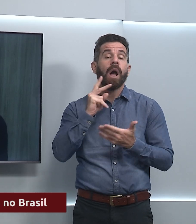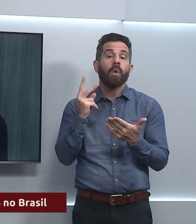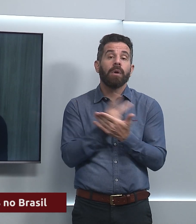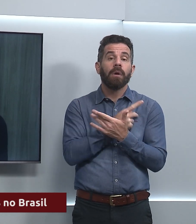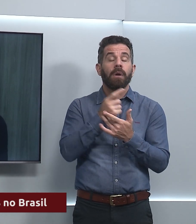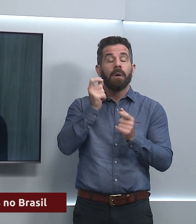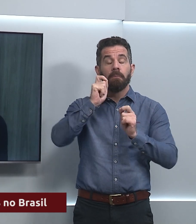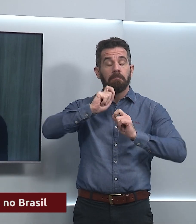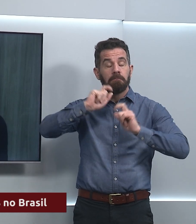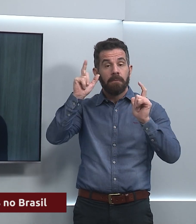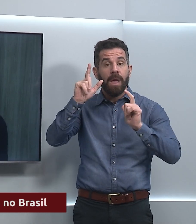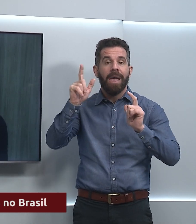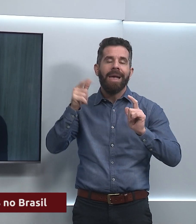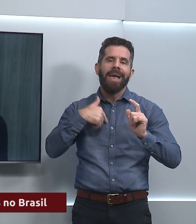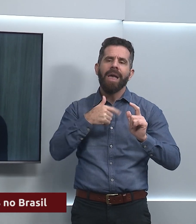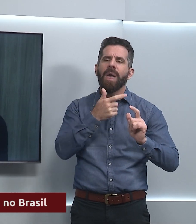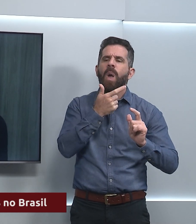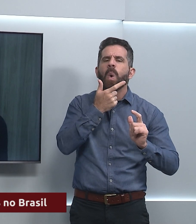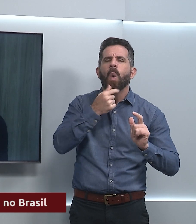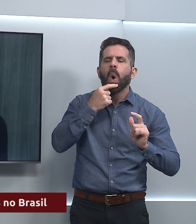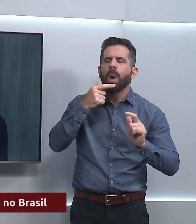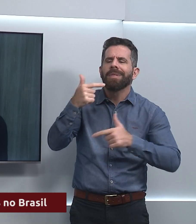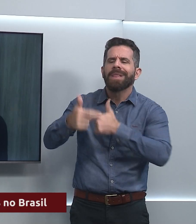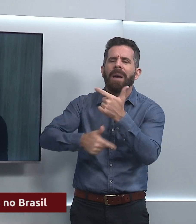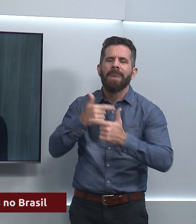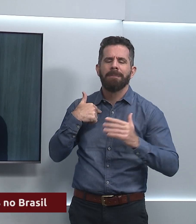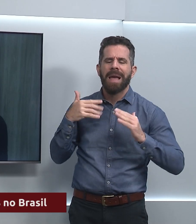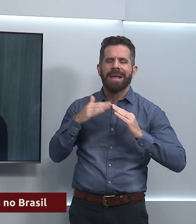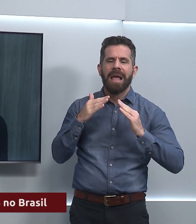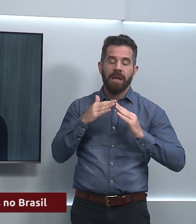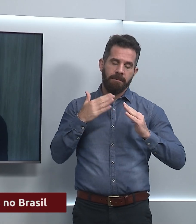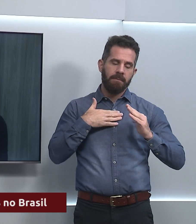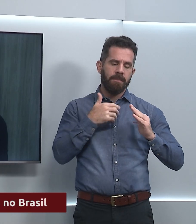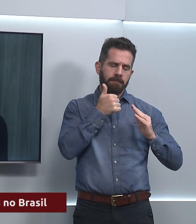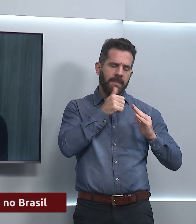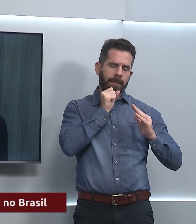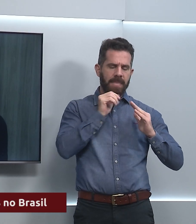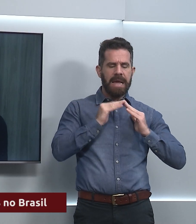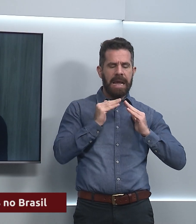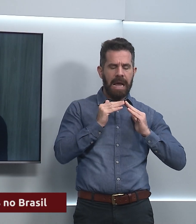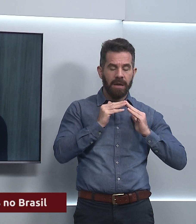com o caseiro da casa, né, da minha mãe,